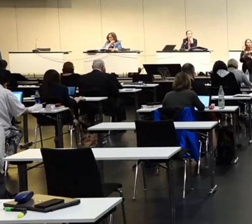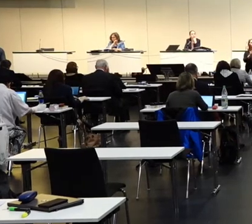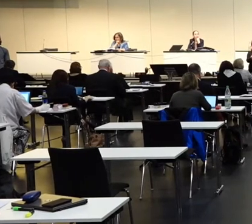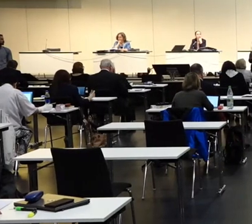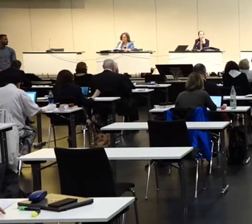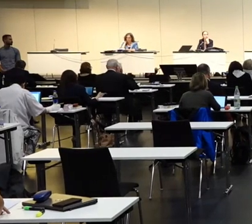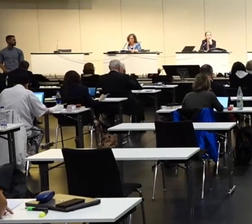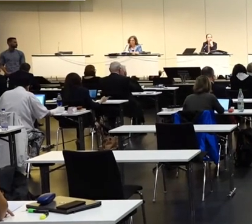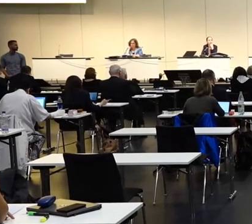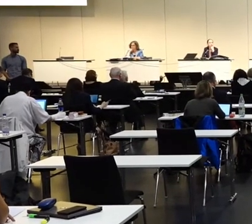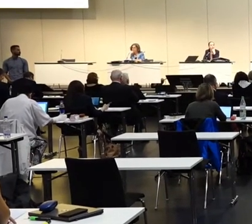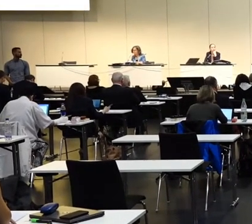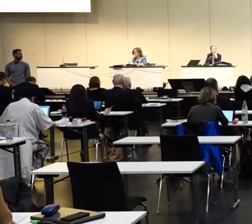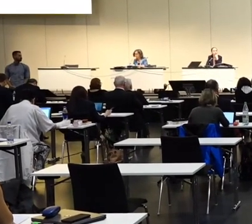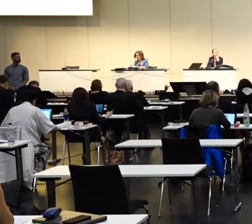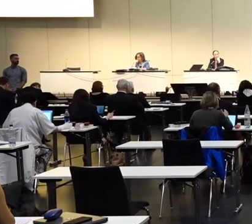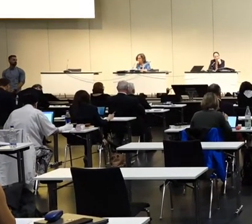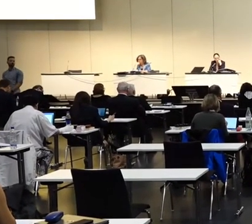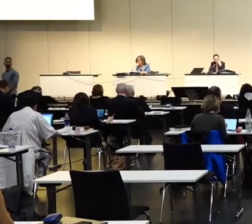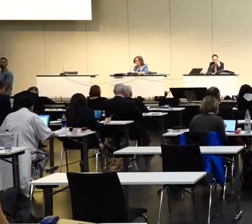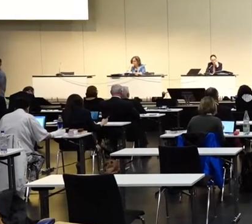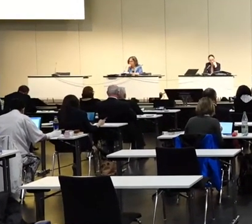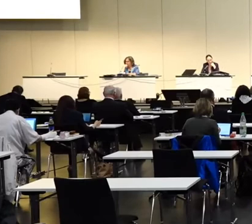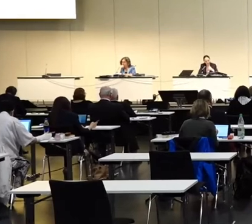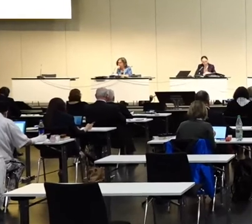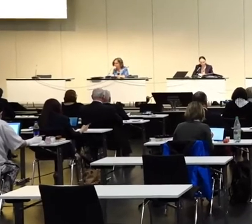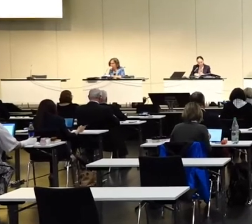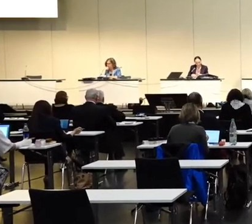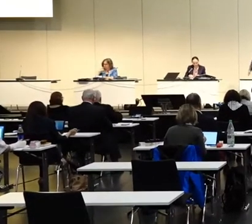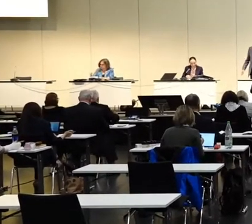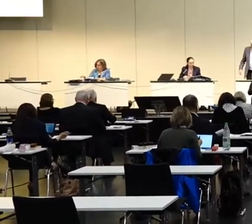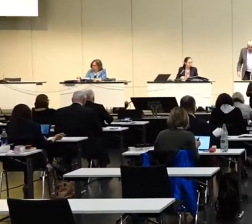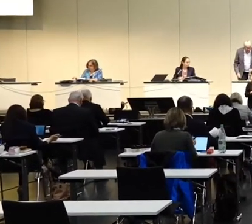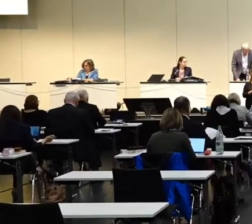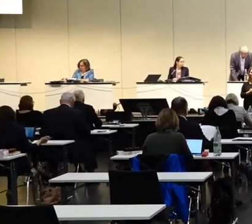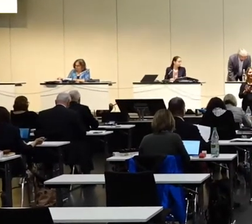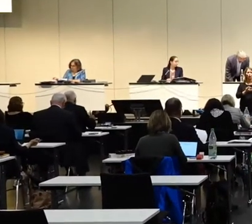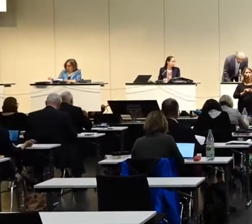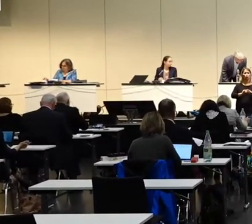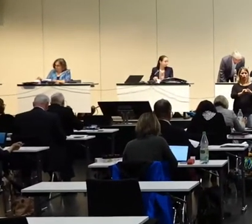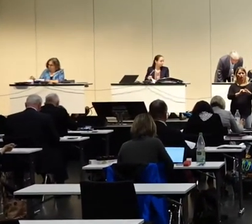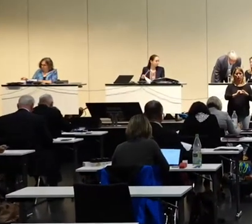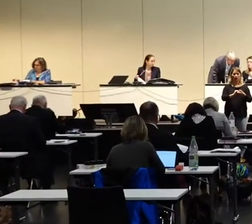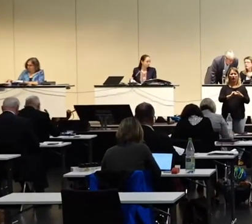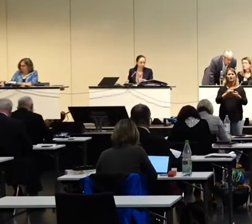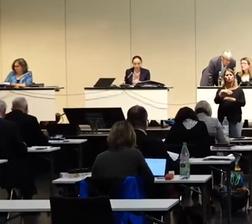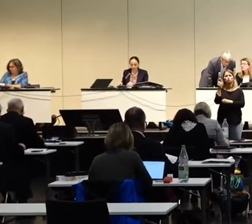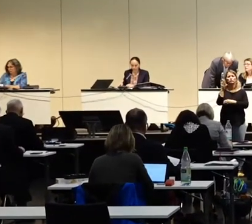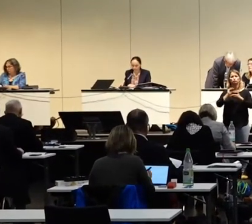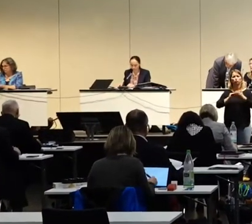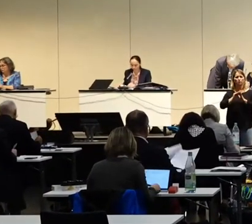Tagesordnung festgelegt. Tagesordnungspunkt 19, kommunales